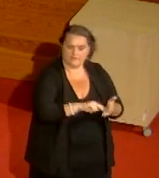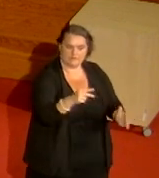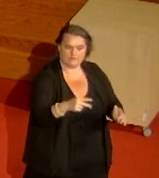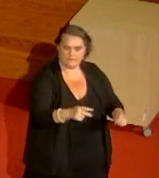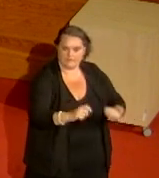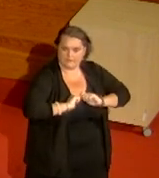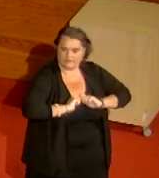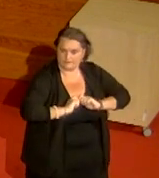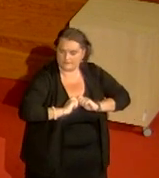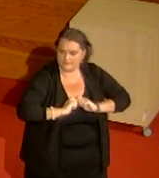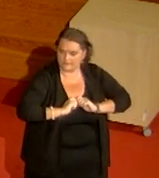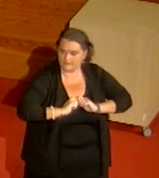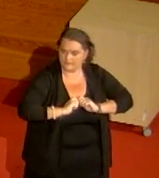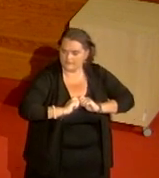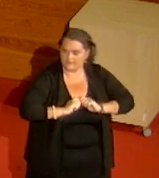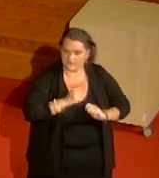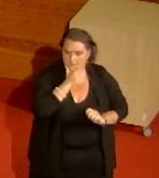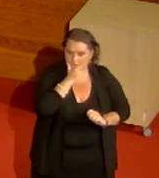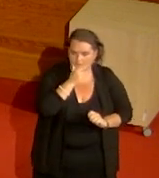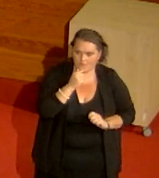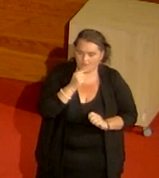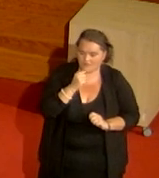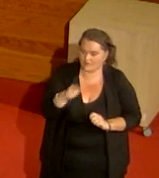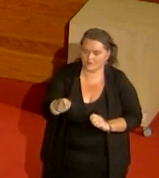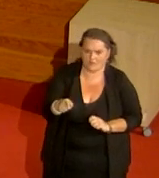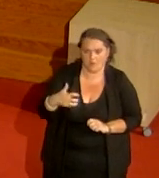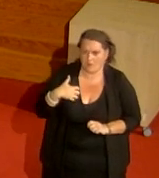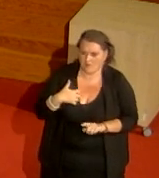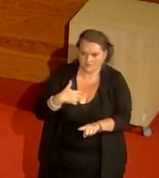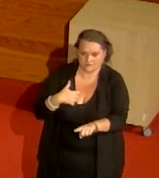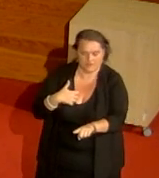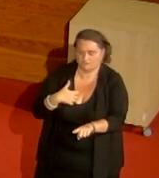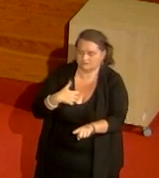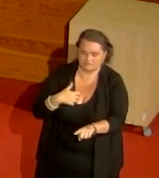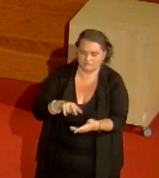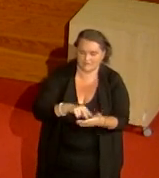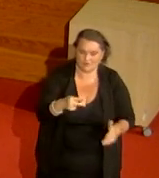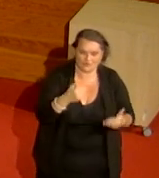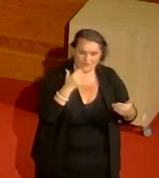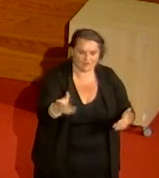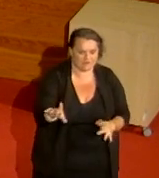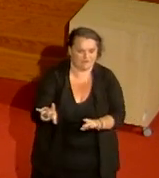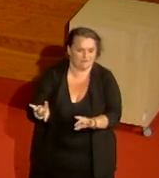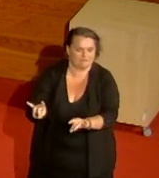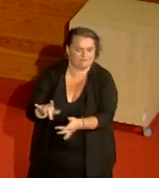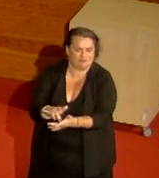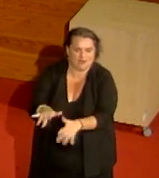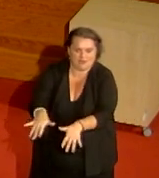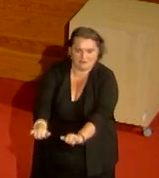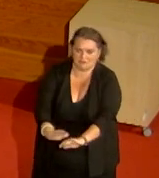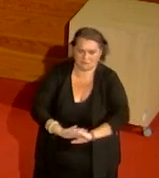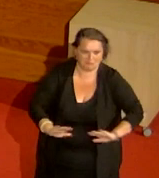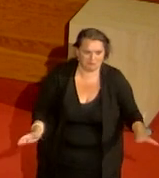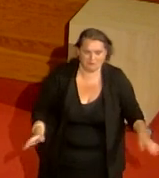e facilitándonos esquivar lo que nos molesta lo que nos molesta si lo que nos molesta y lo que nos perturba es